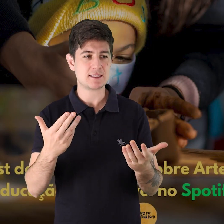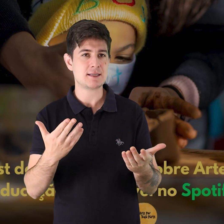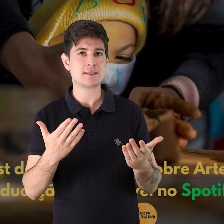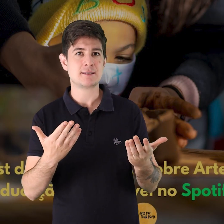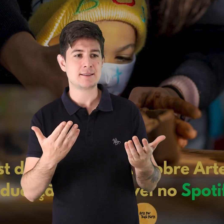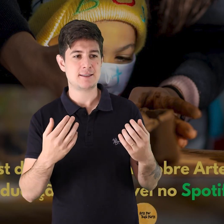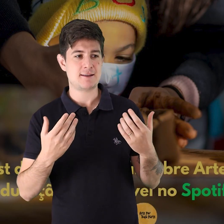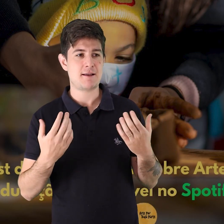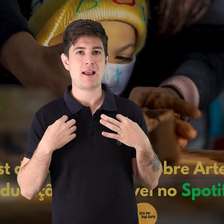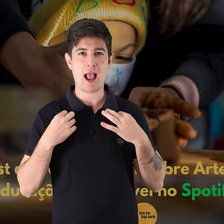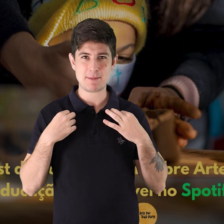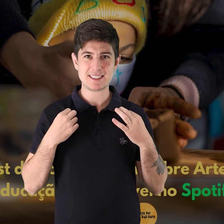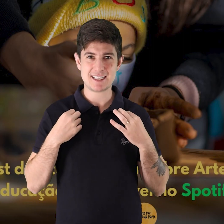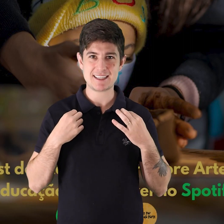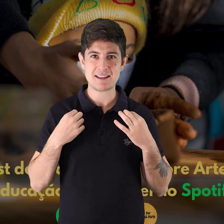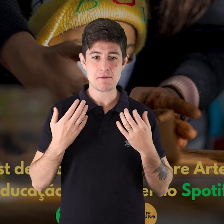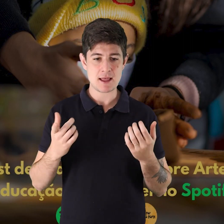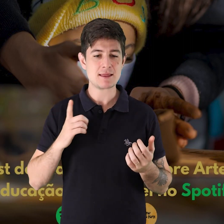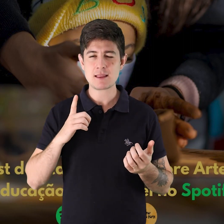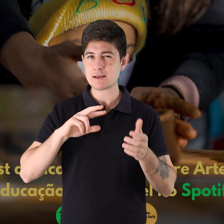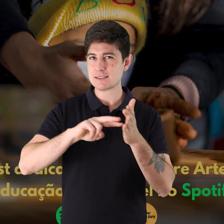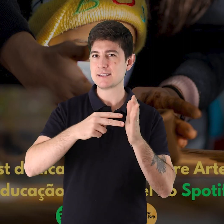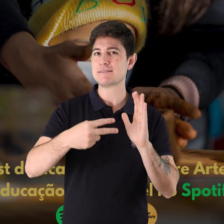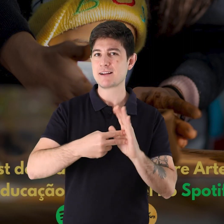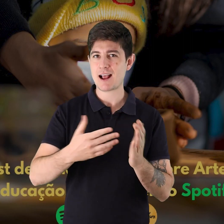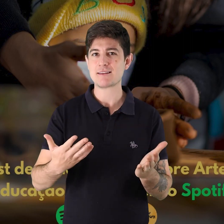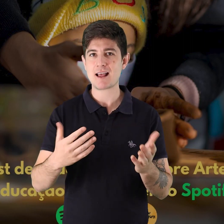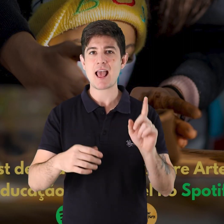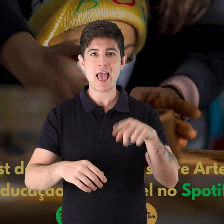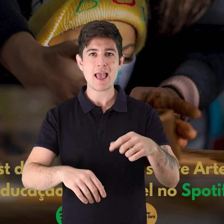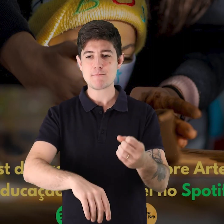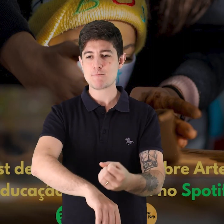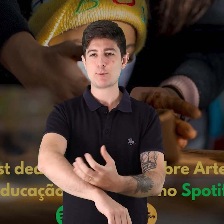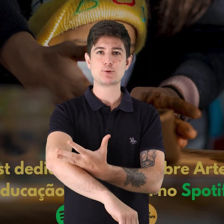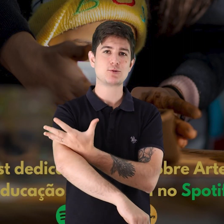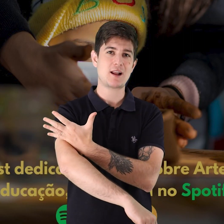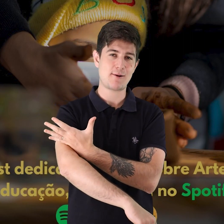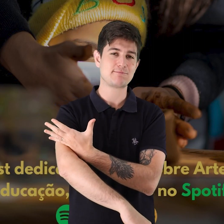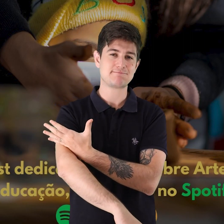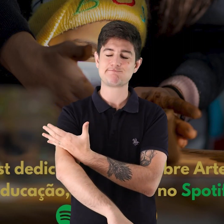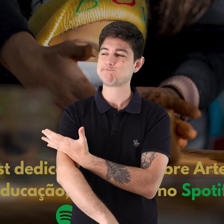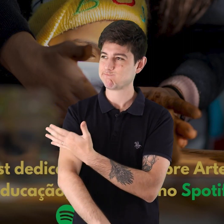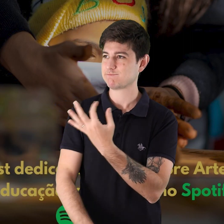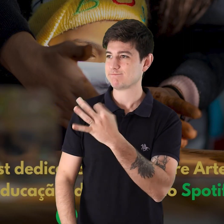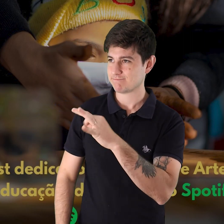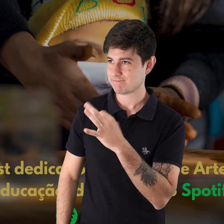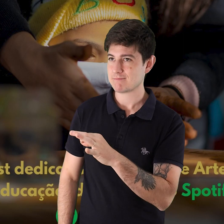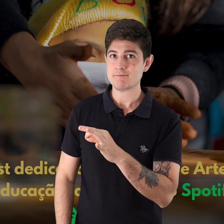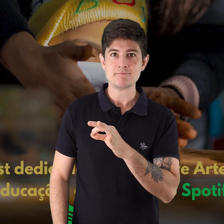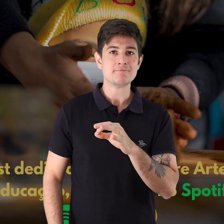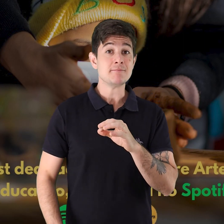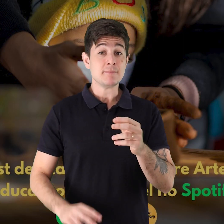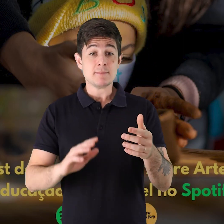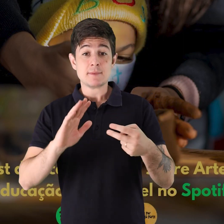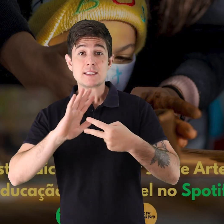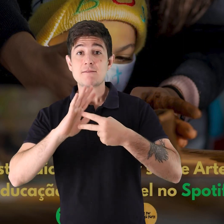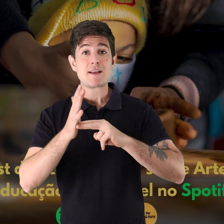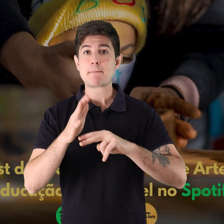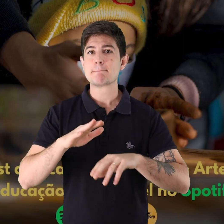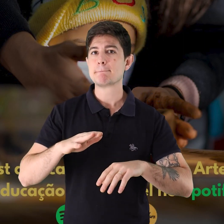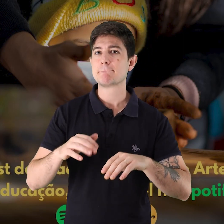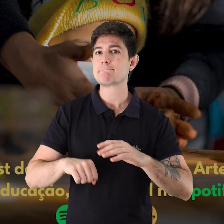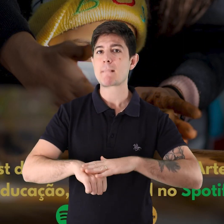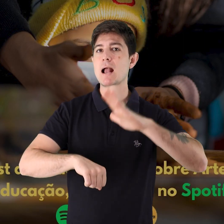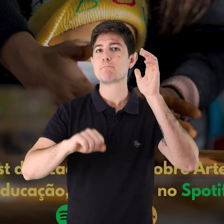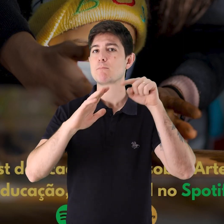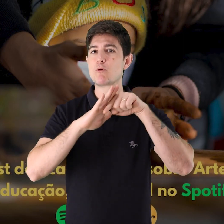físico, mas que ele torna a ter um significado emocional, que é muito maior do que uma camiseta. Para